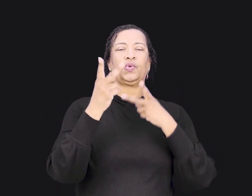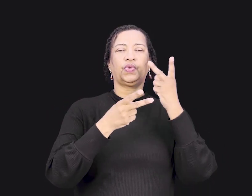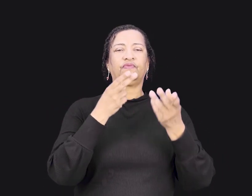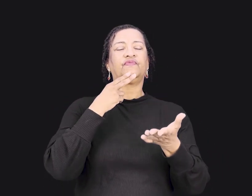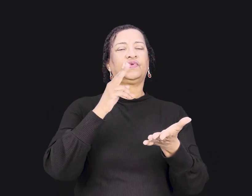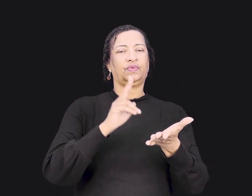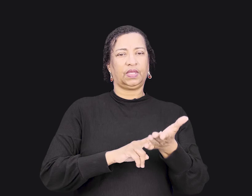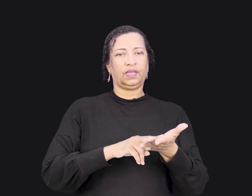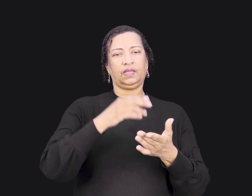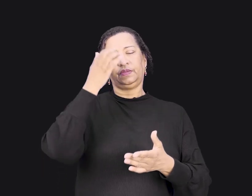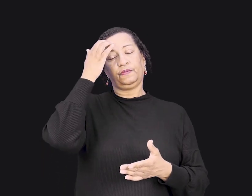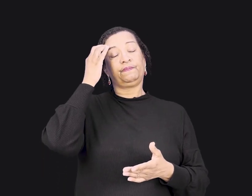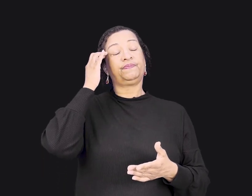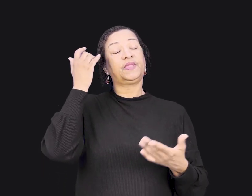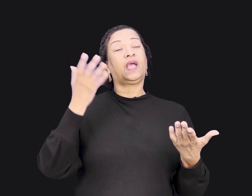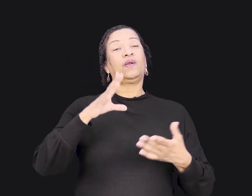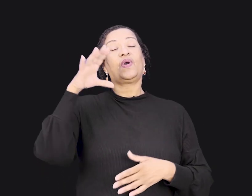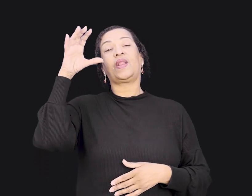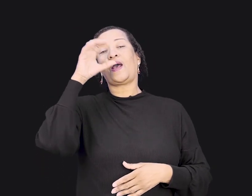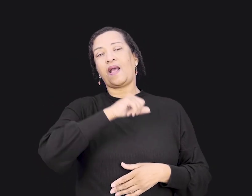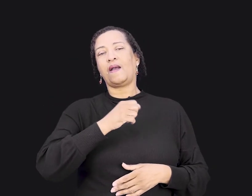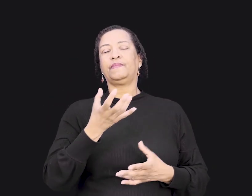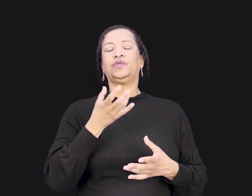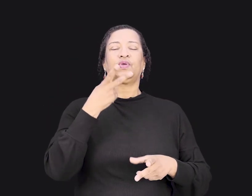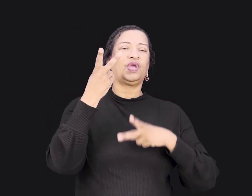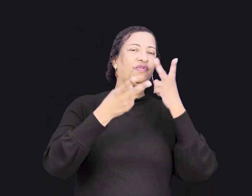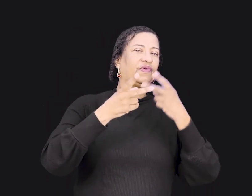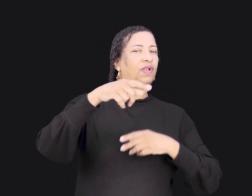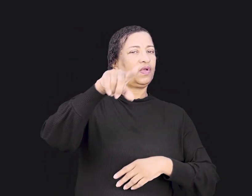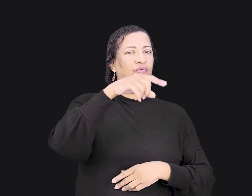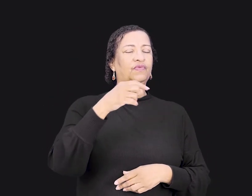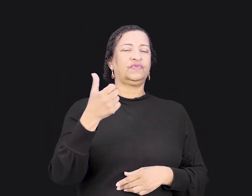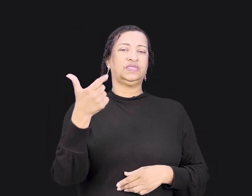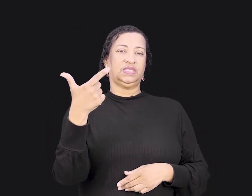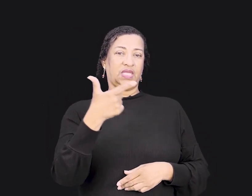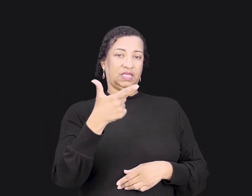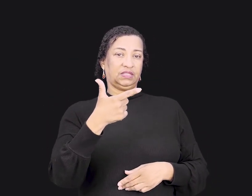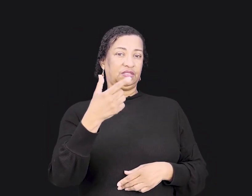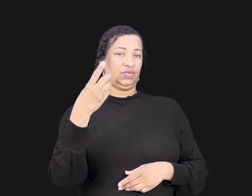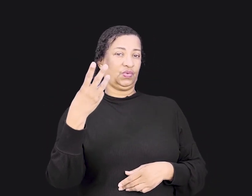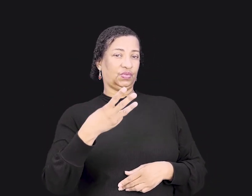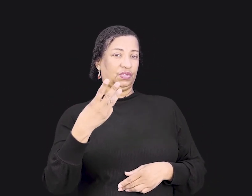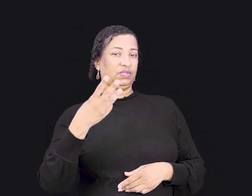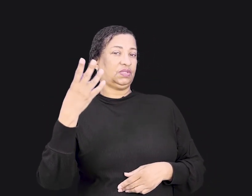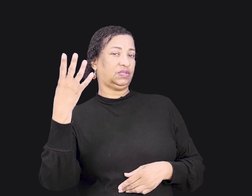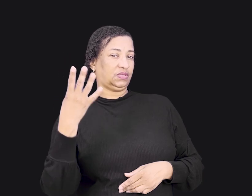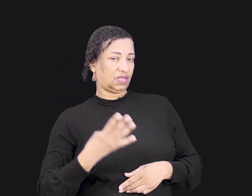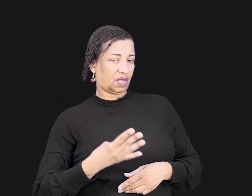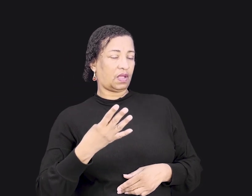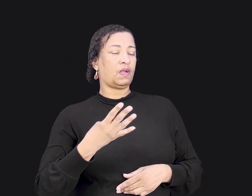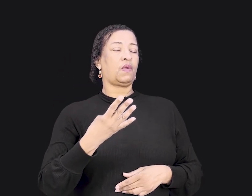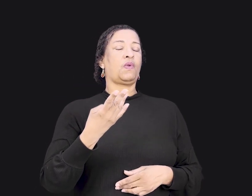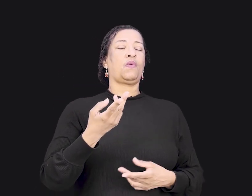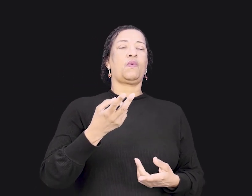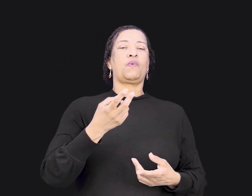carta. Agora, bem rapidamente, eu gostaria de falar com você sobre a 2ª e a 3ª cartas de João. Estas